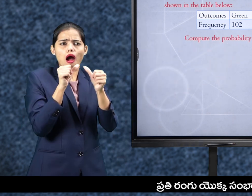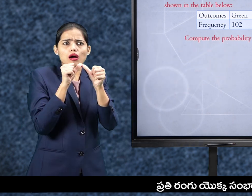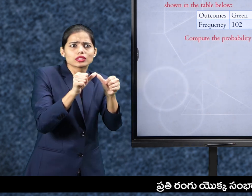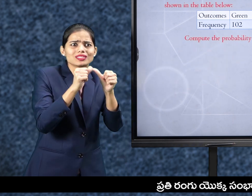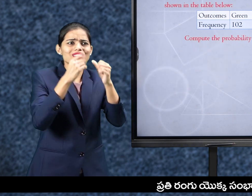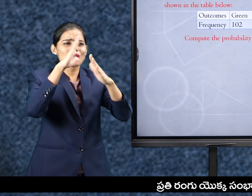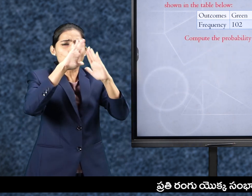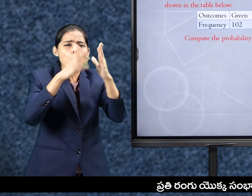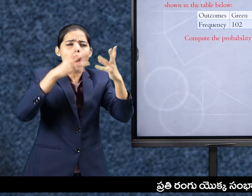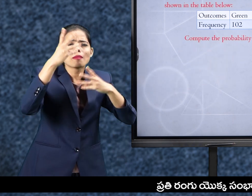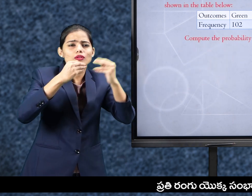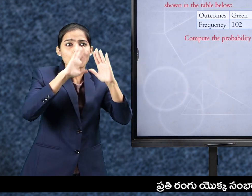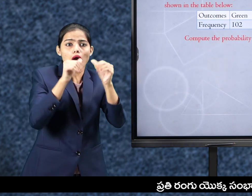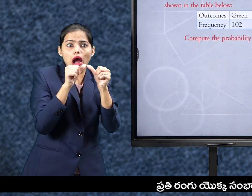ప్రతి రంగు యొక్క సంభావ్యతను గణించండి.